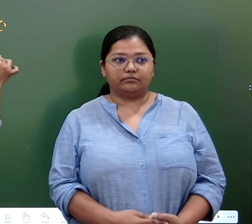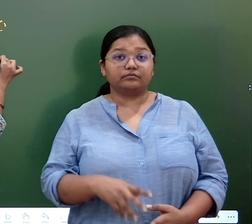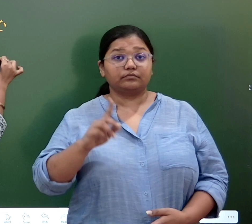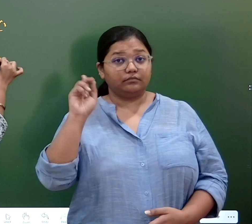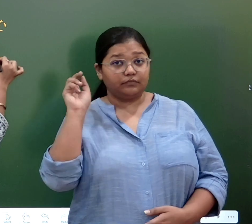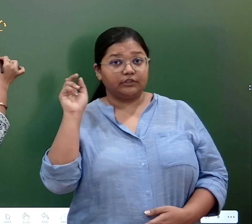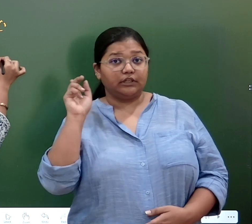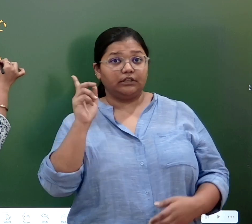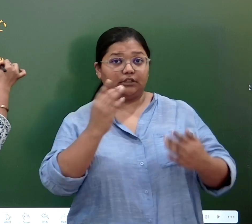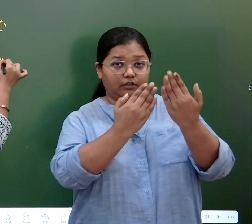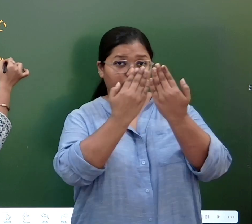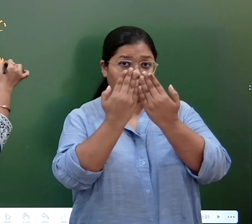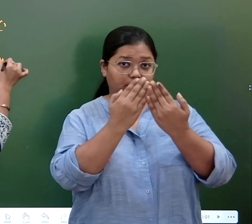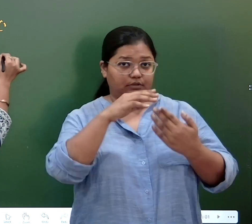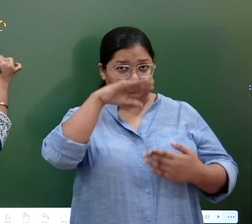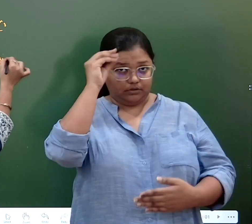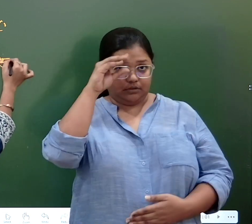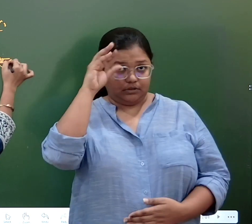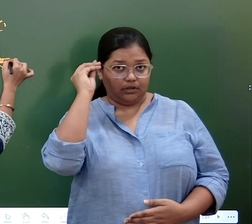है,